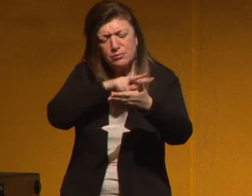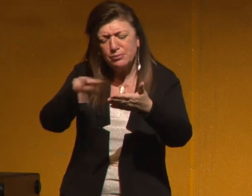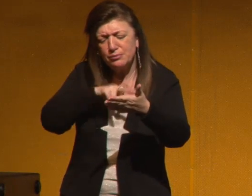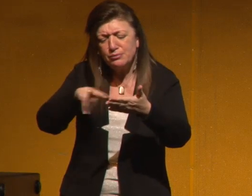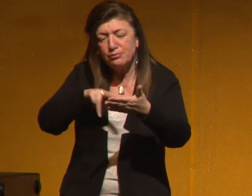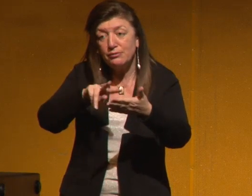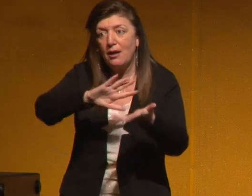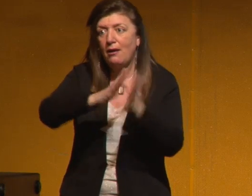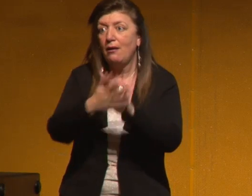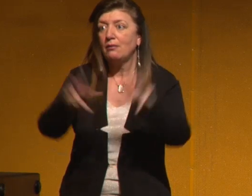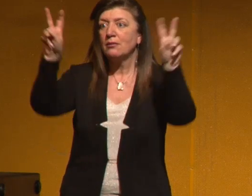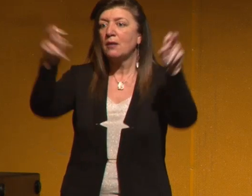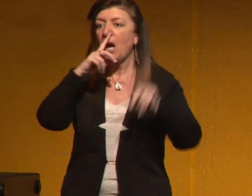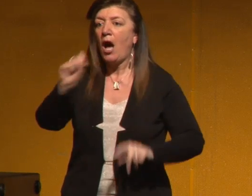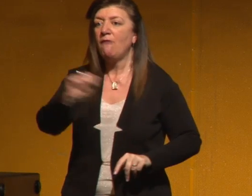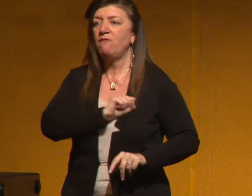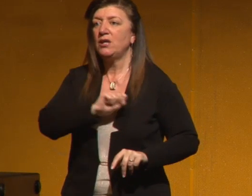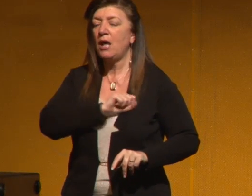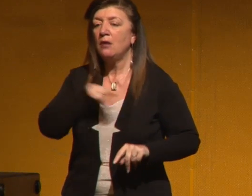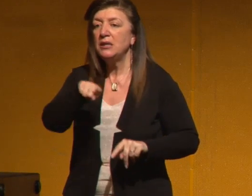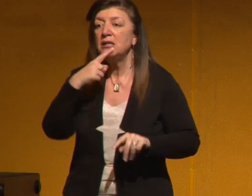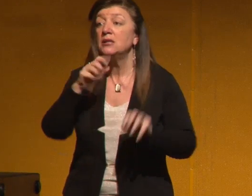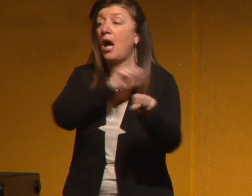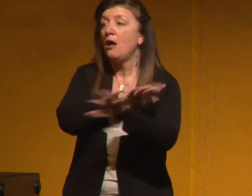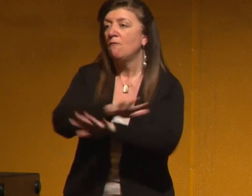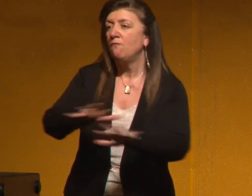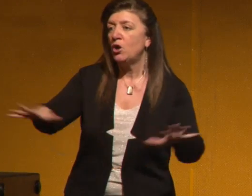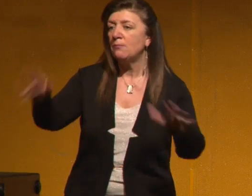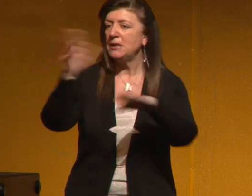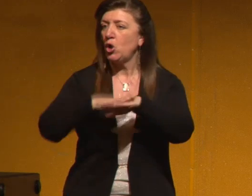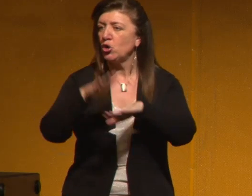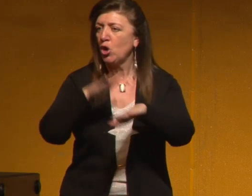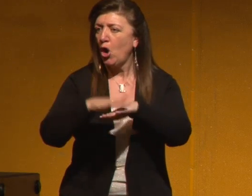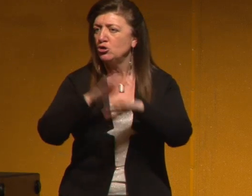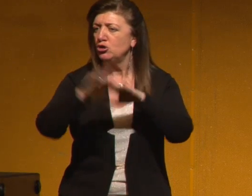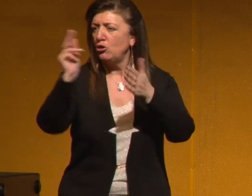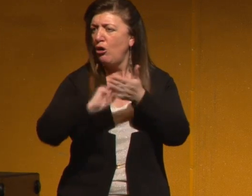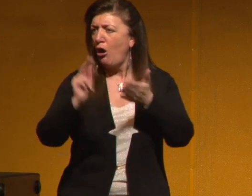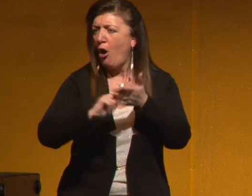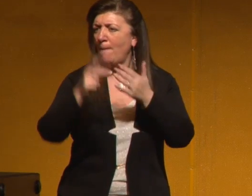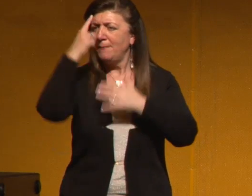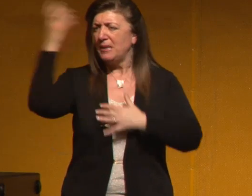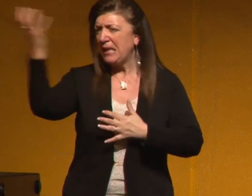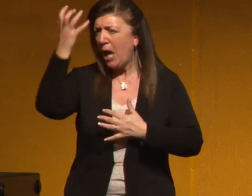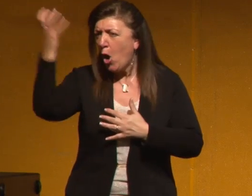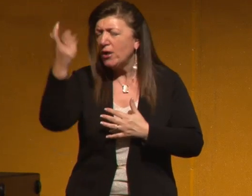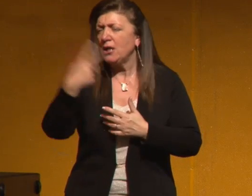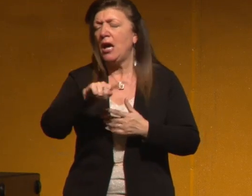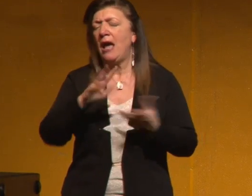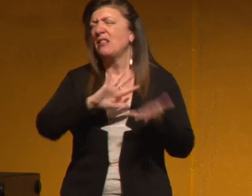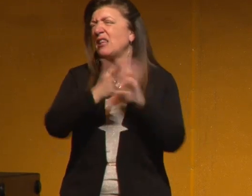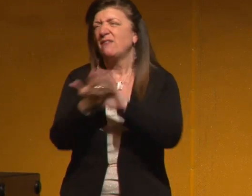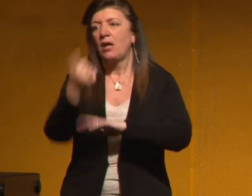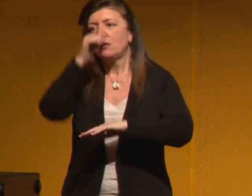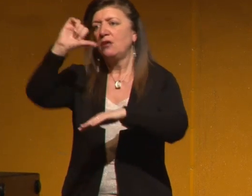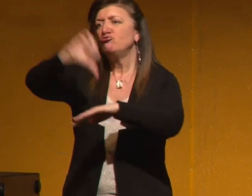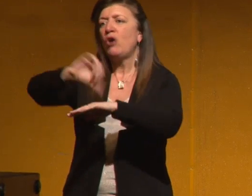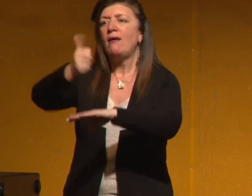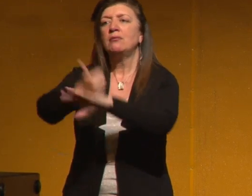di informazioni nozioni resi conti teorie va assumendo una portata e una centralità mai